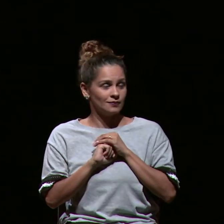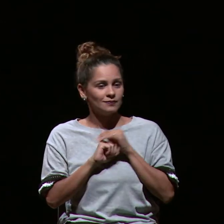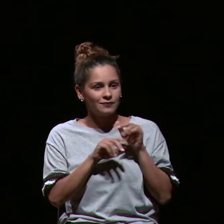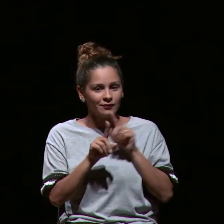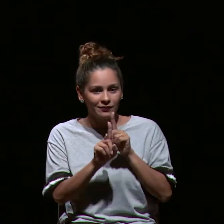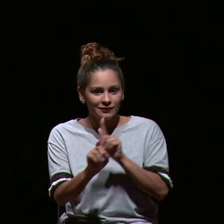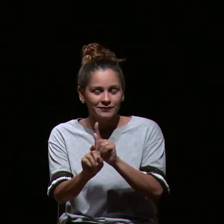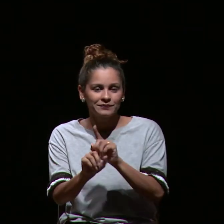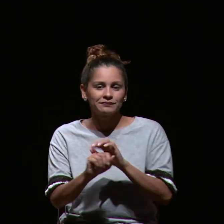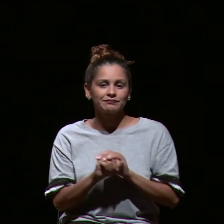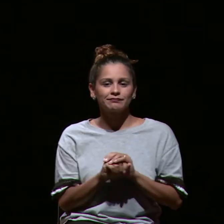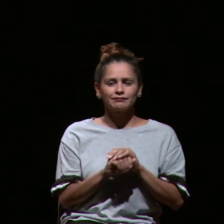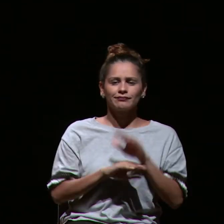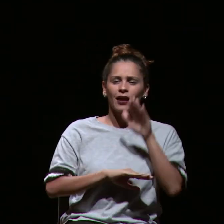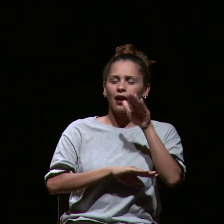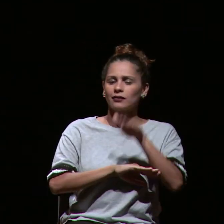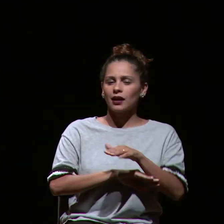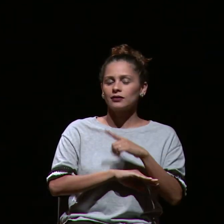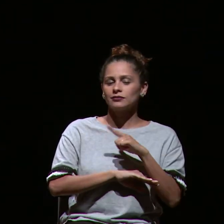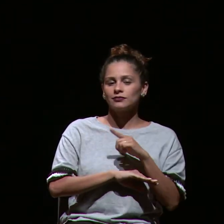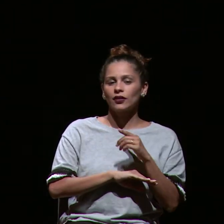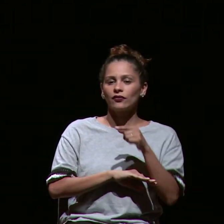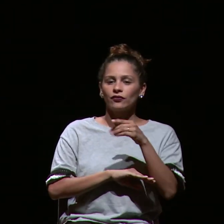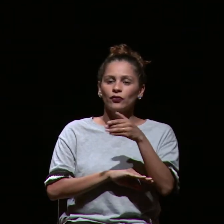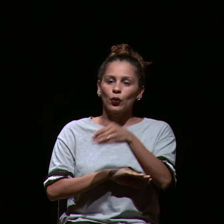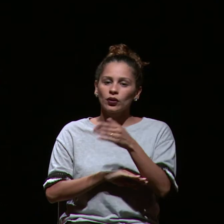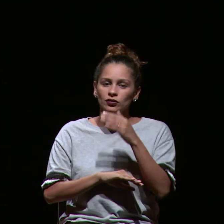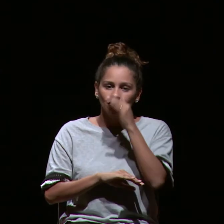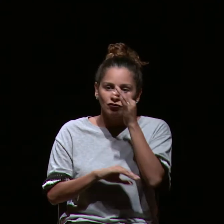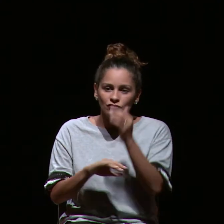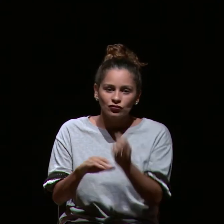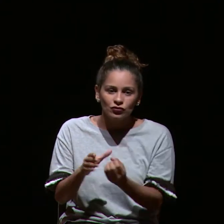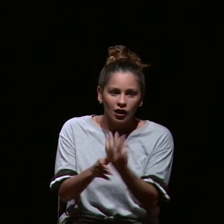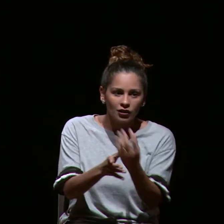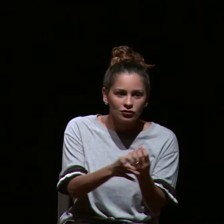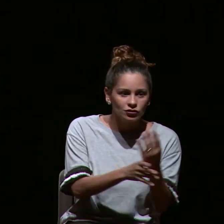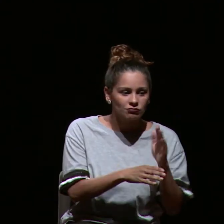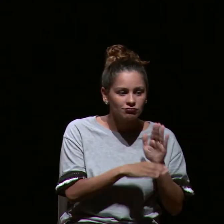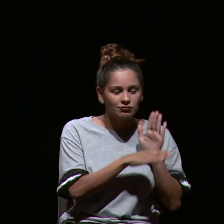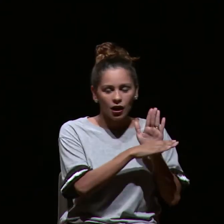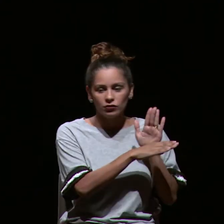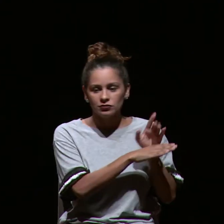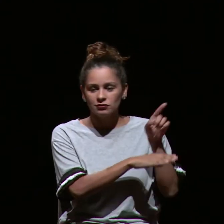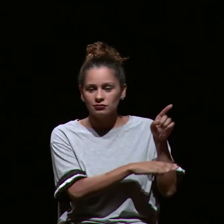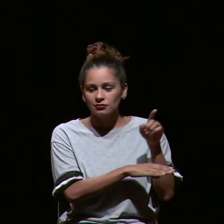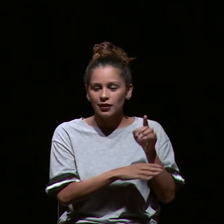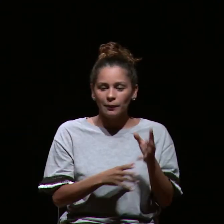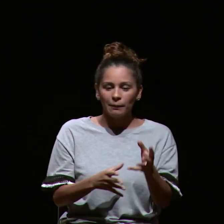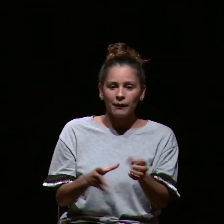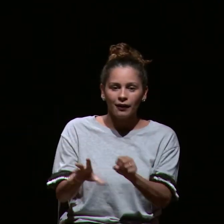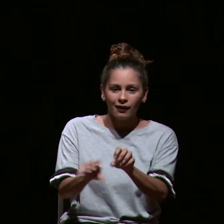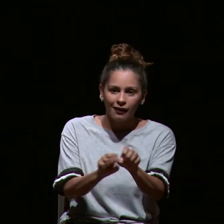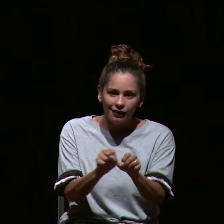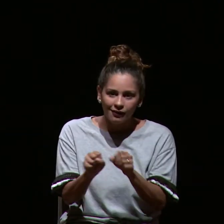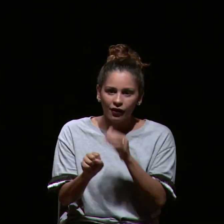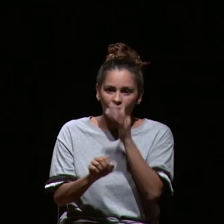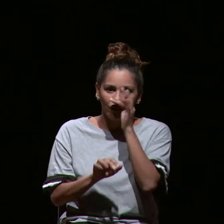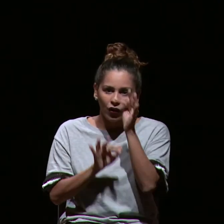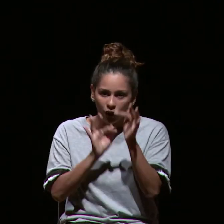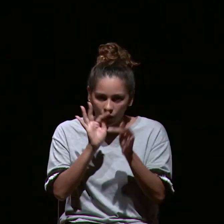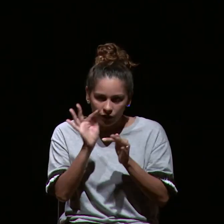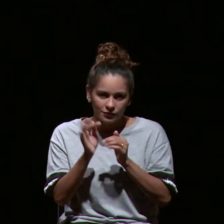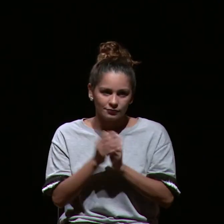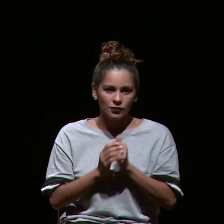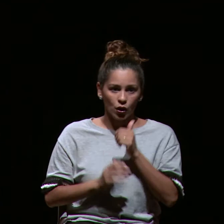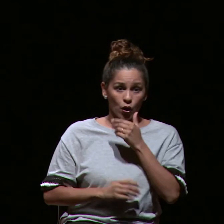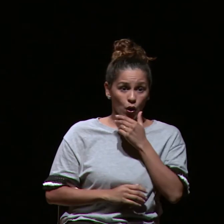Uma tarde saímos ao jardim e, durante muito tempo, fiquei ajudando minha ama a colher flores ou transplantar alguns matinhos como passatempo. Enquanto o